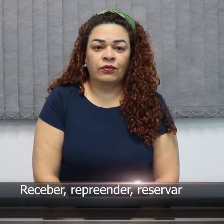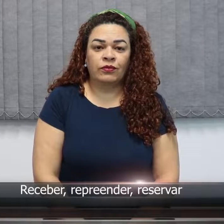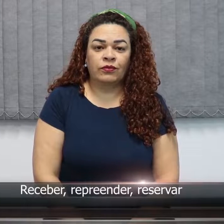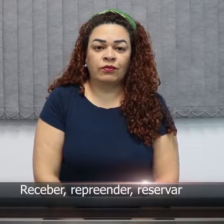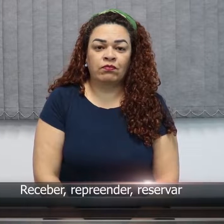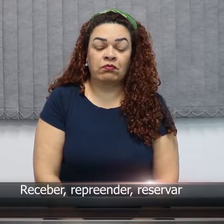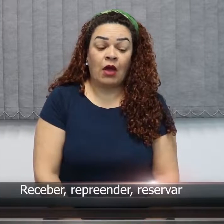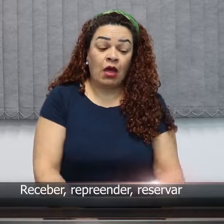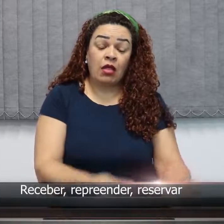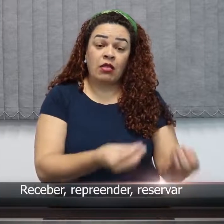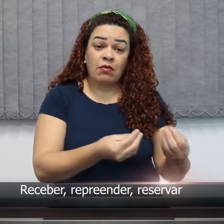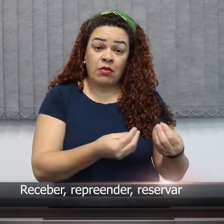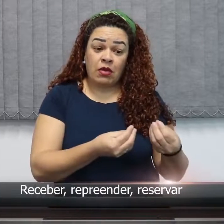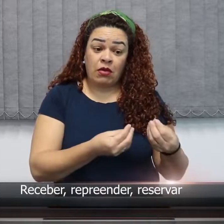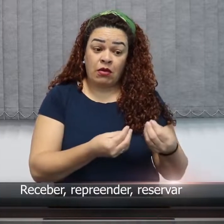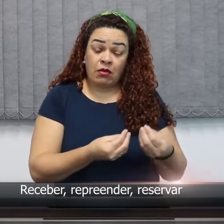receber, repreender,